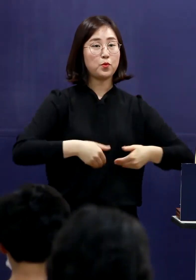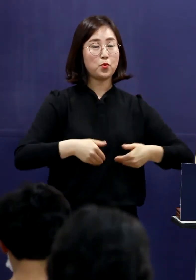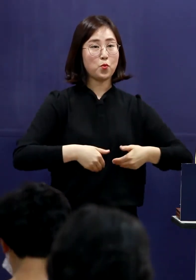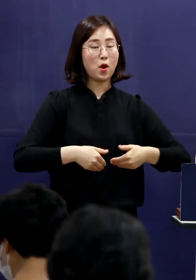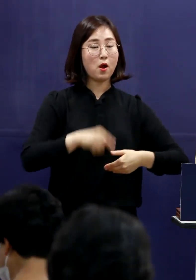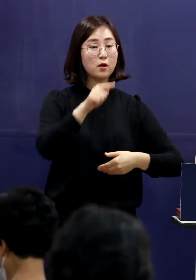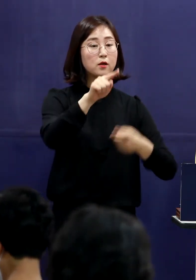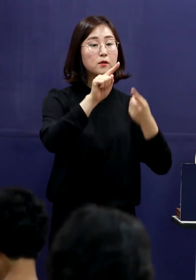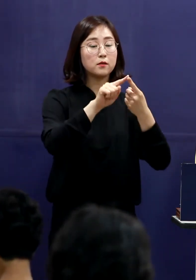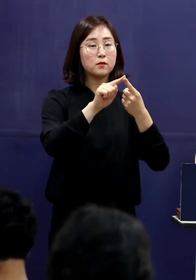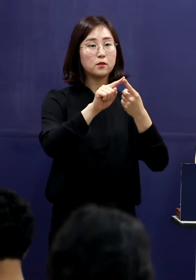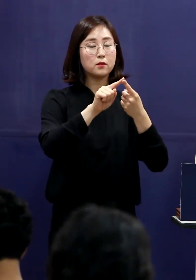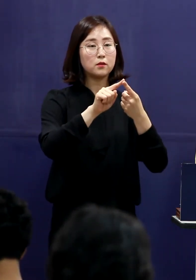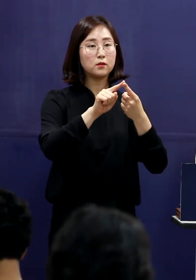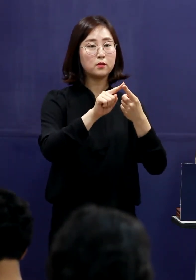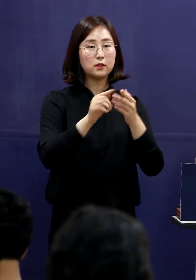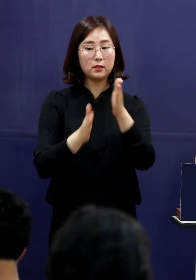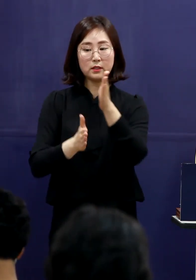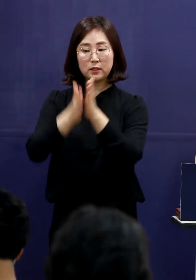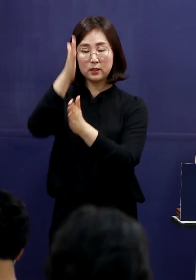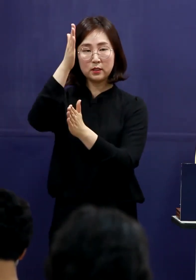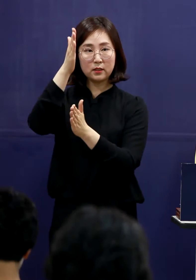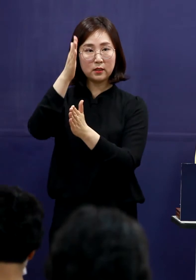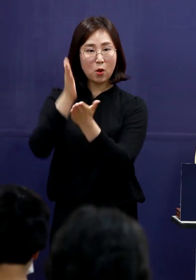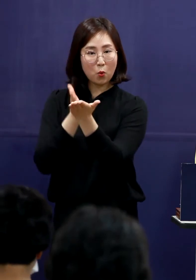우리 도시재생과나 또